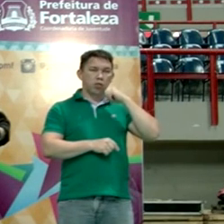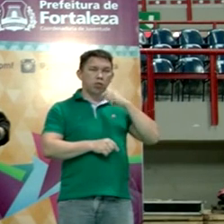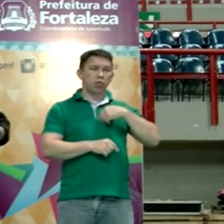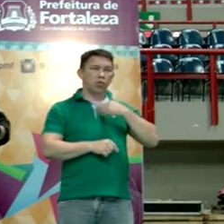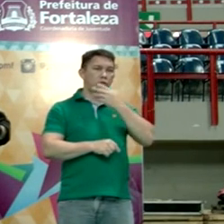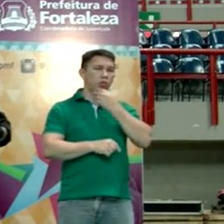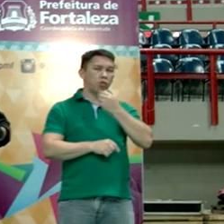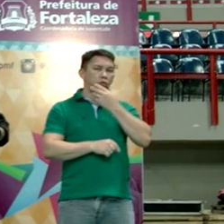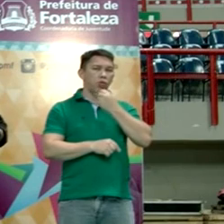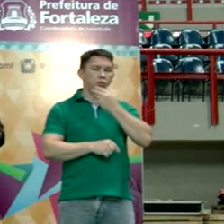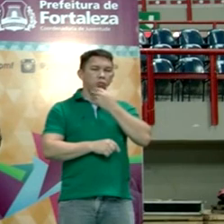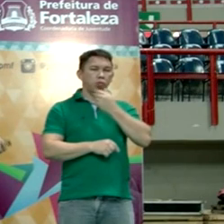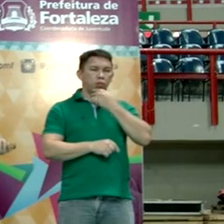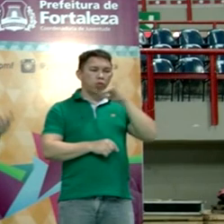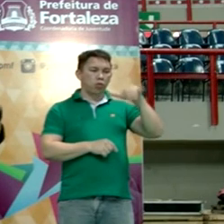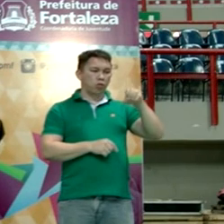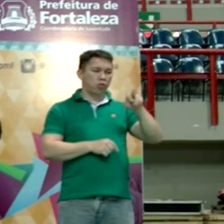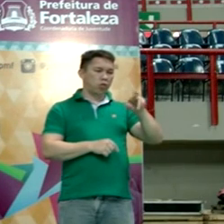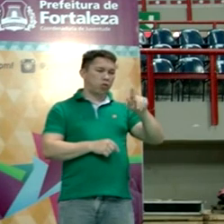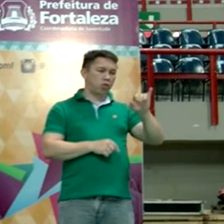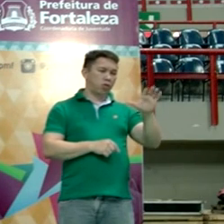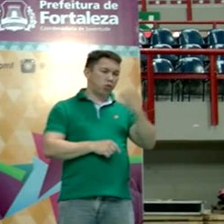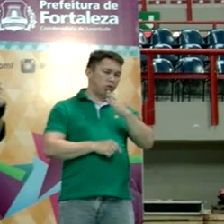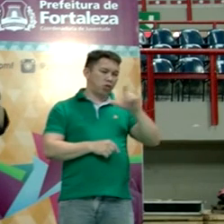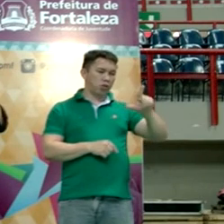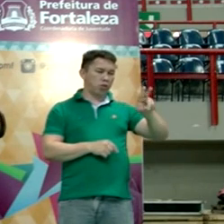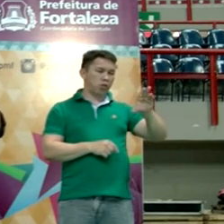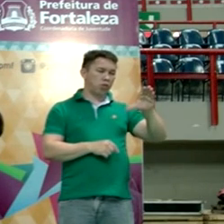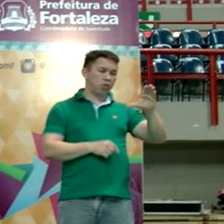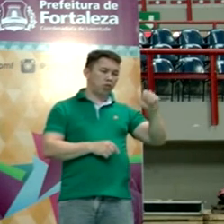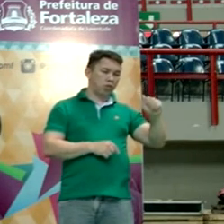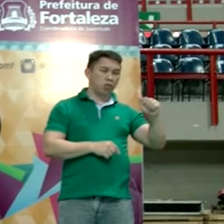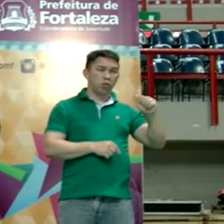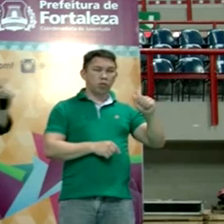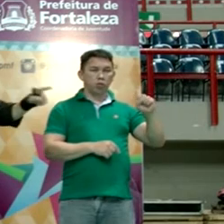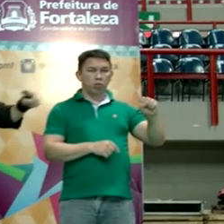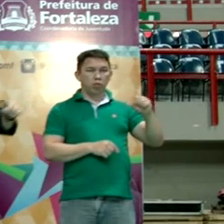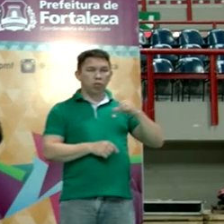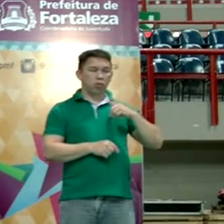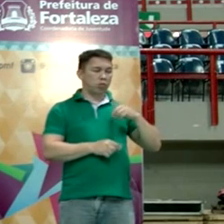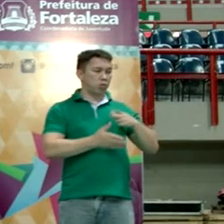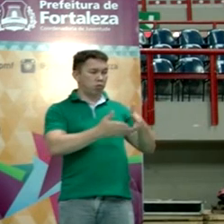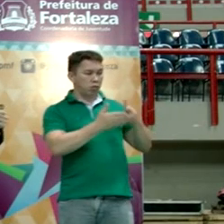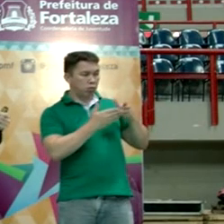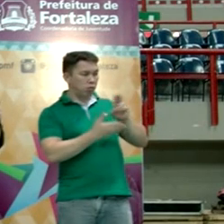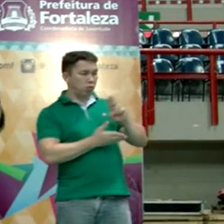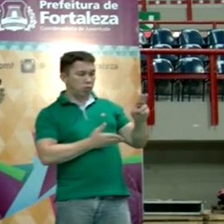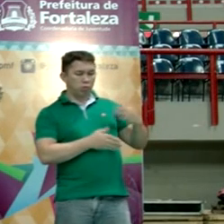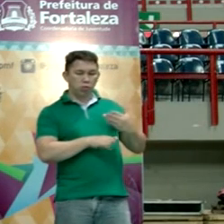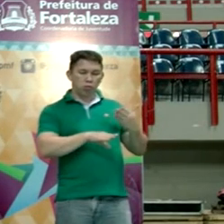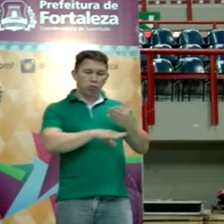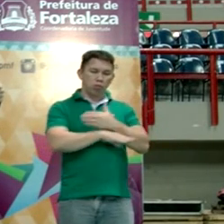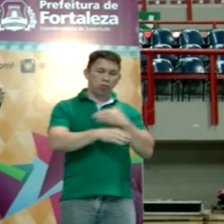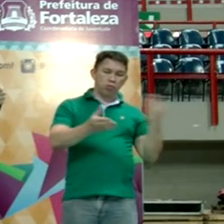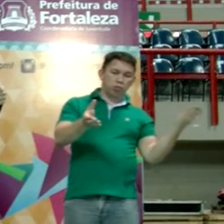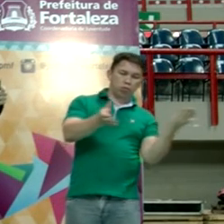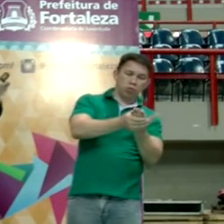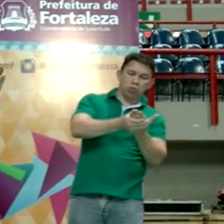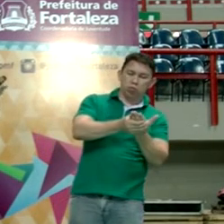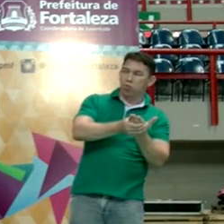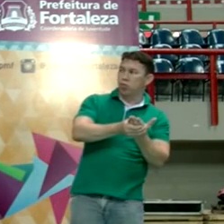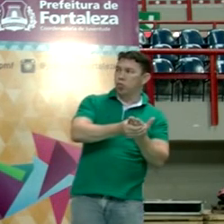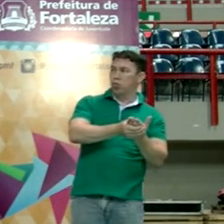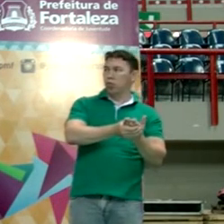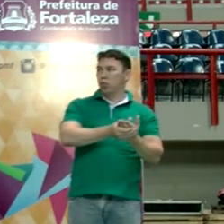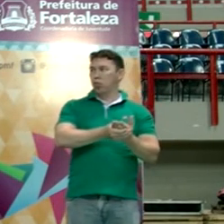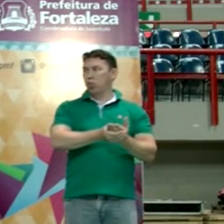George Lucas de Star Wars, porque os norte-americanos usaram o nome do projeto sem ter a autorização dele. Aí ele entrou na justiça. Epa,